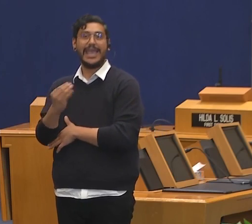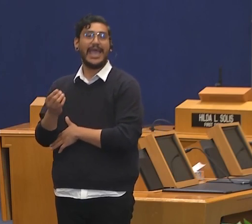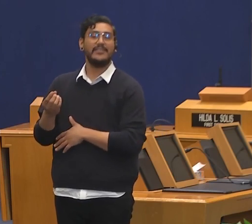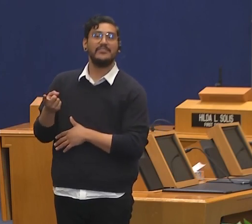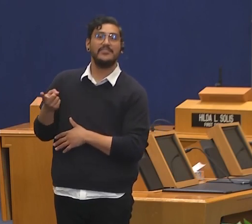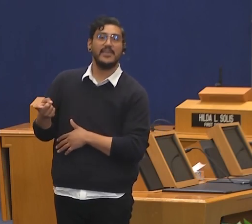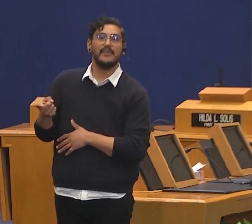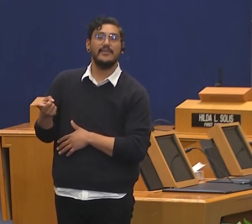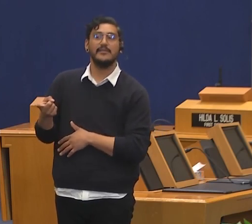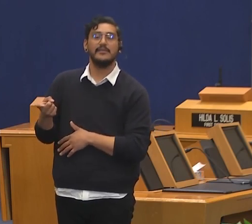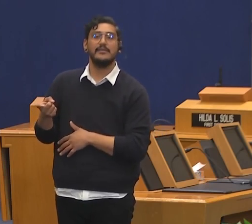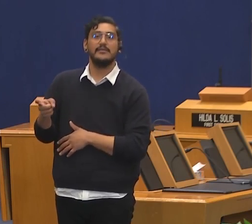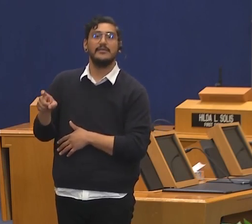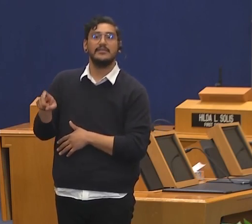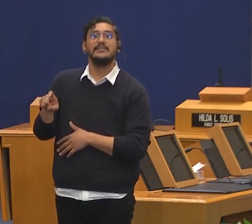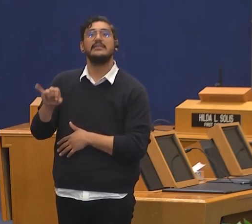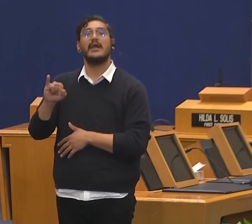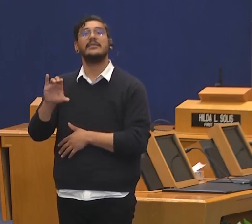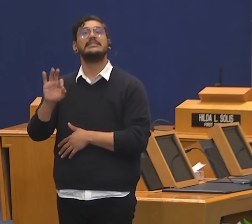o ICF.